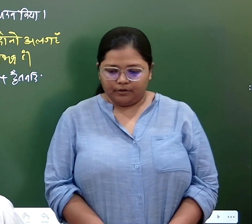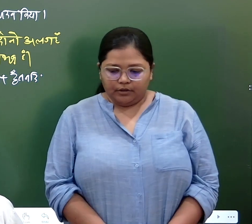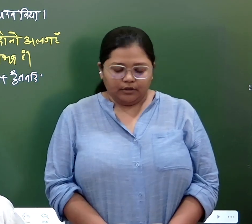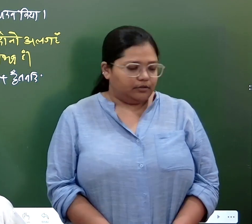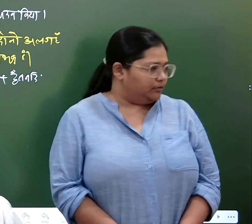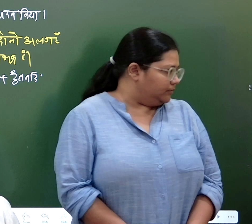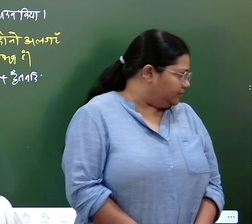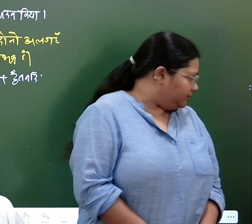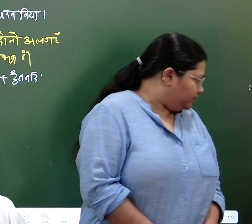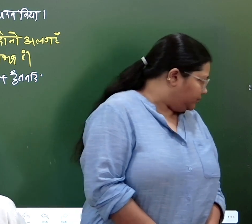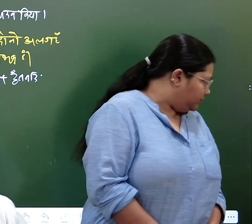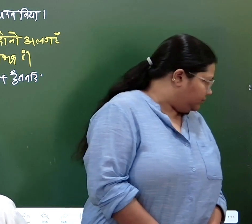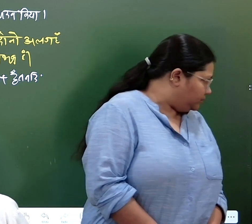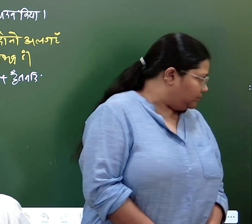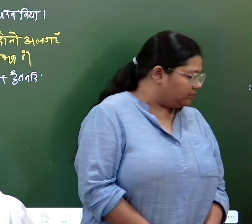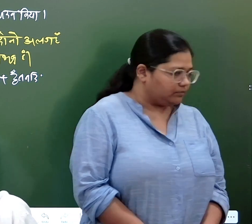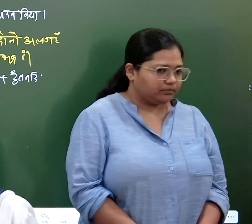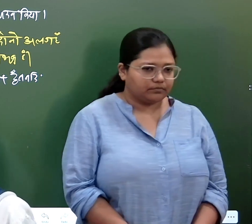आगे,